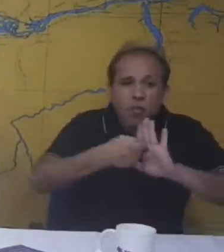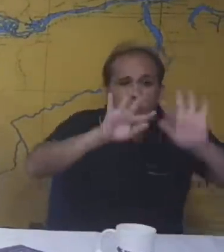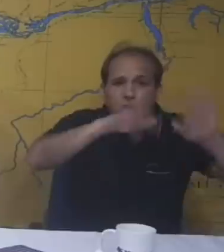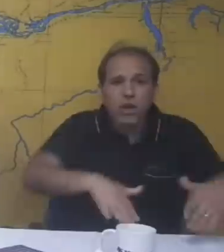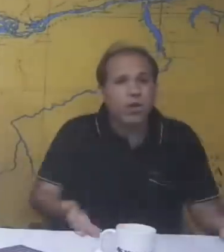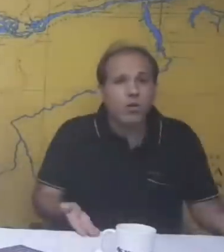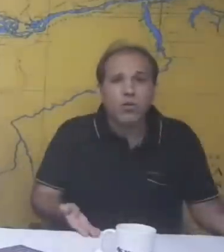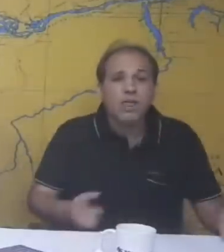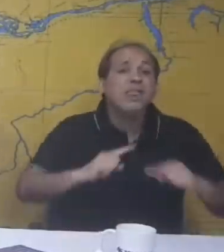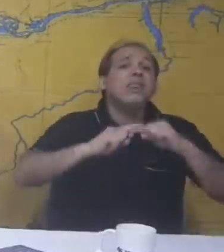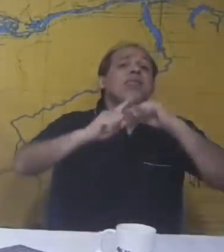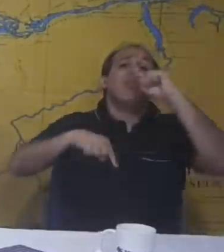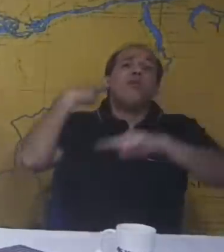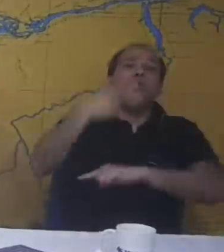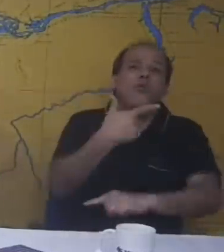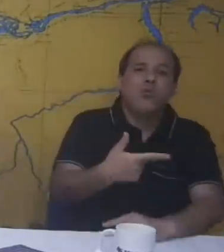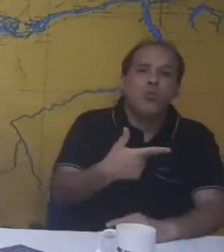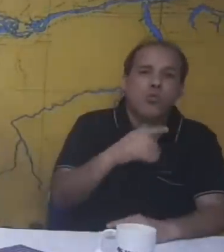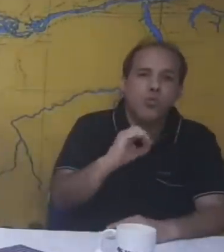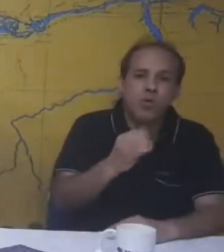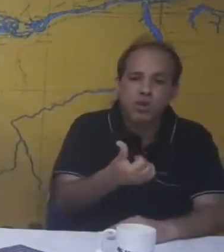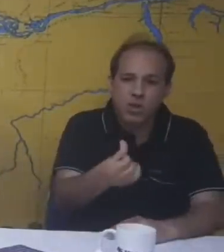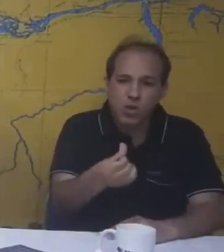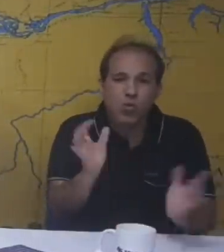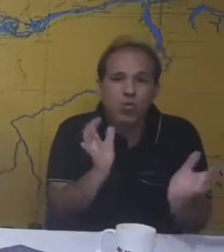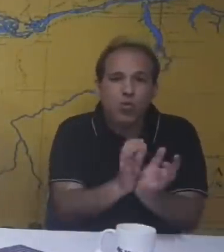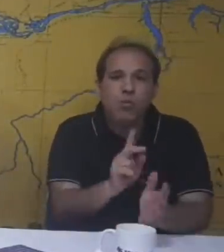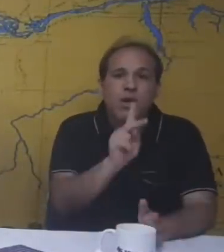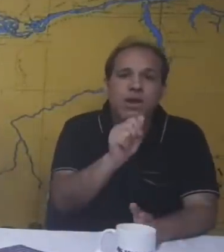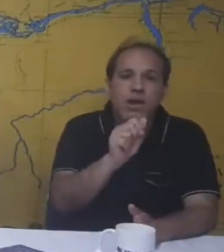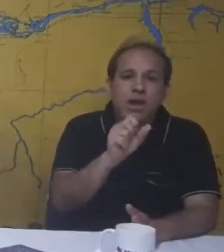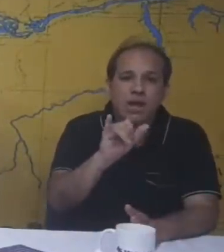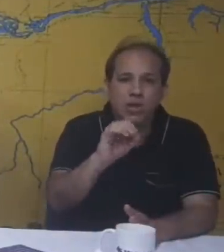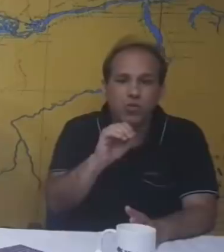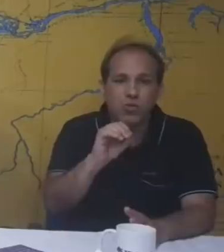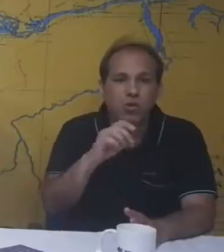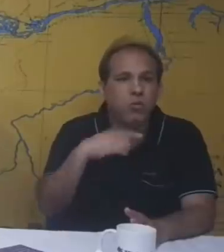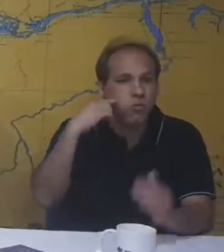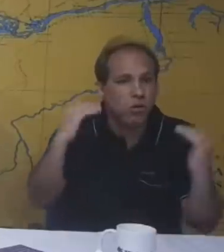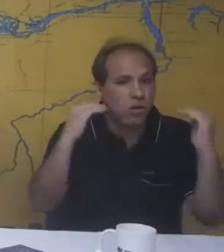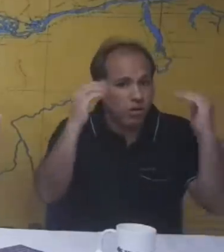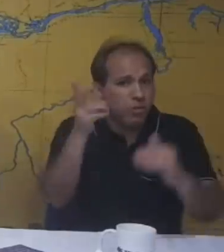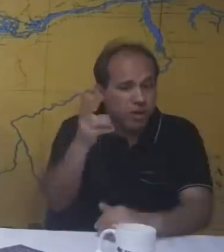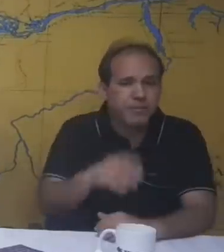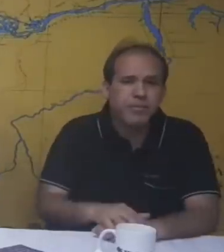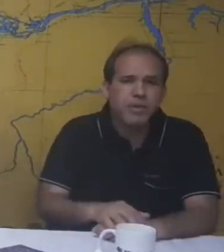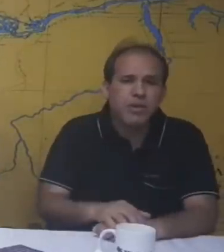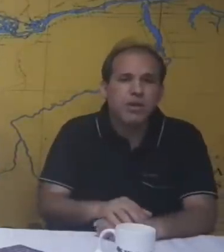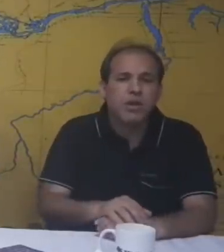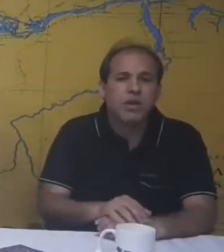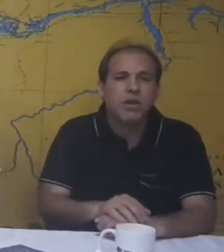pô. Lá na frente, 2016, a turma do Cássio, né, do desembargador Cássio, numa